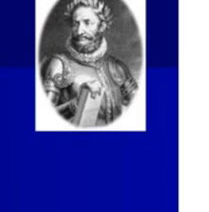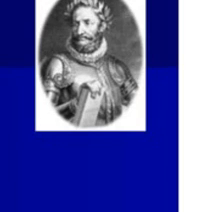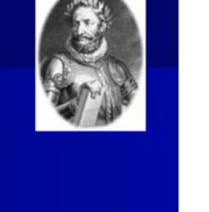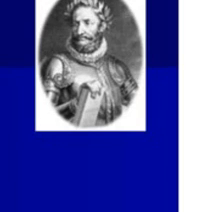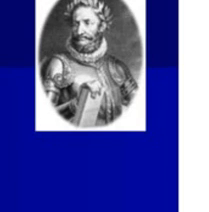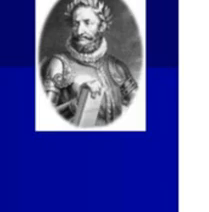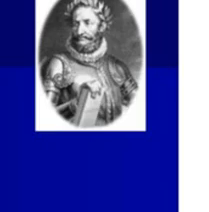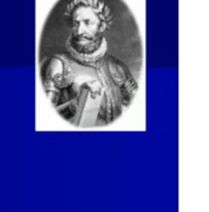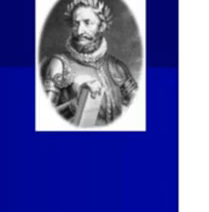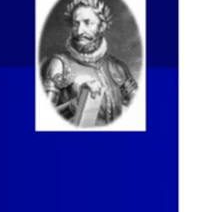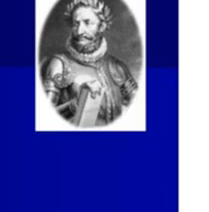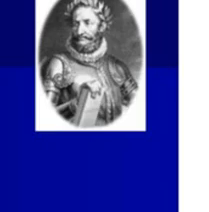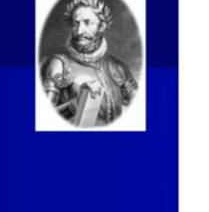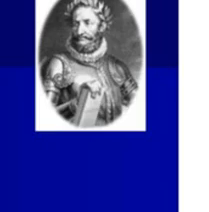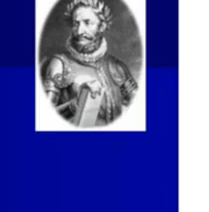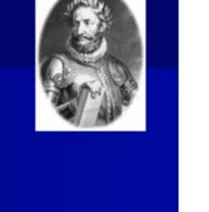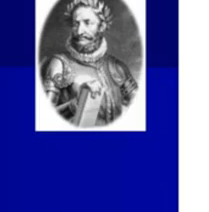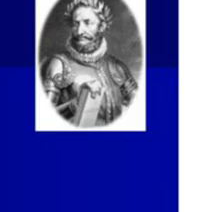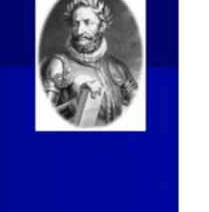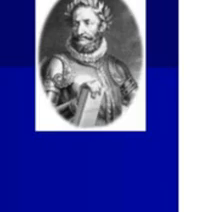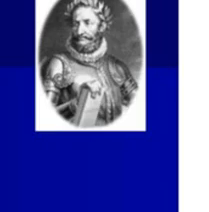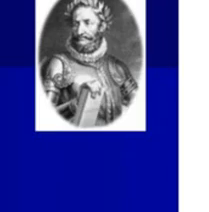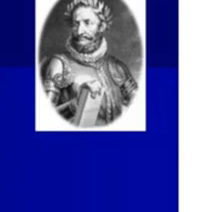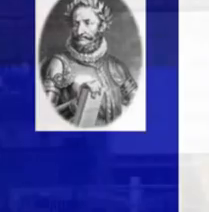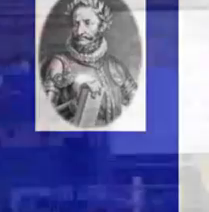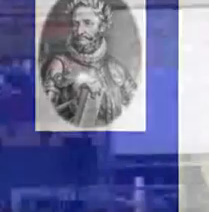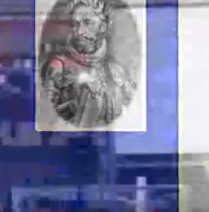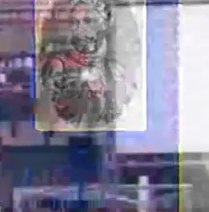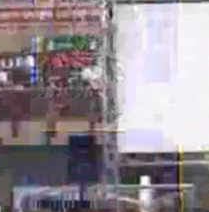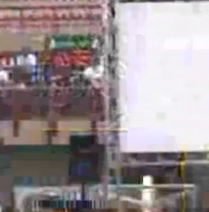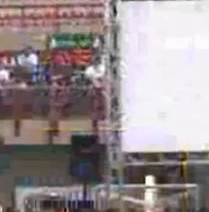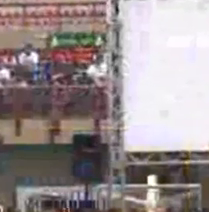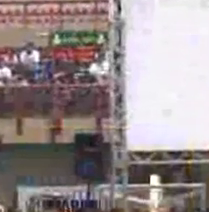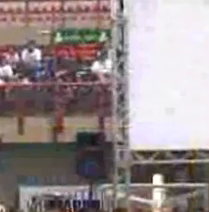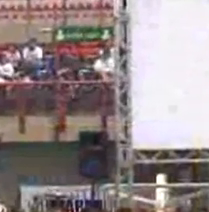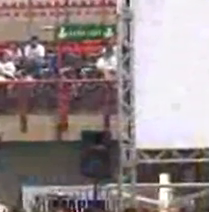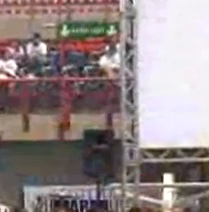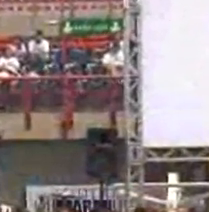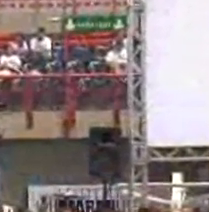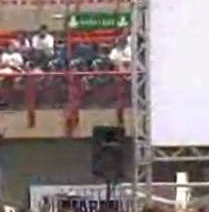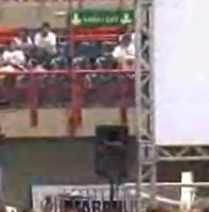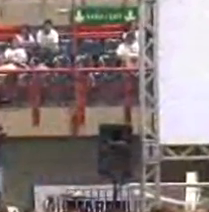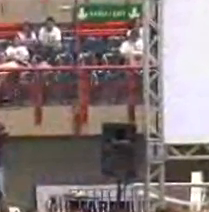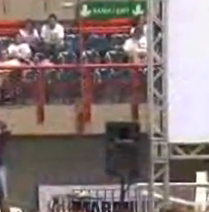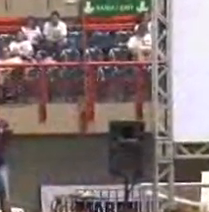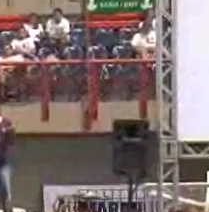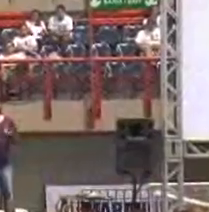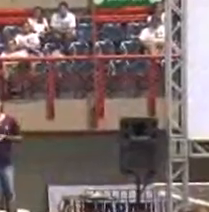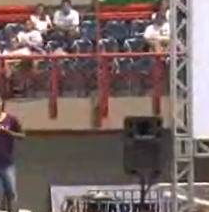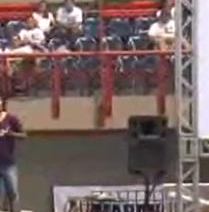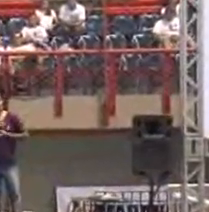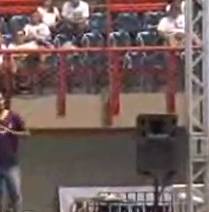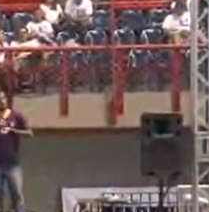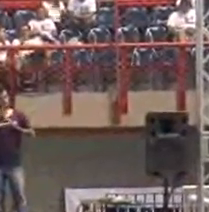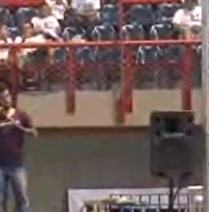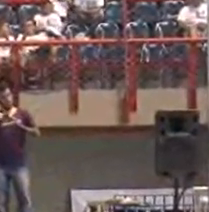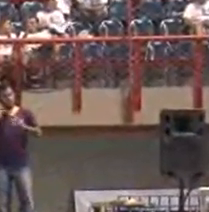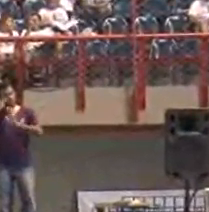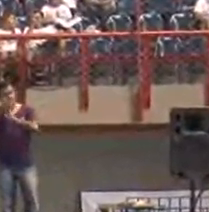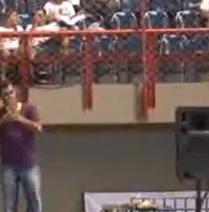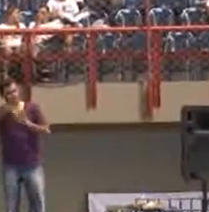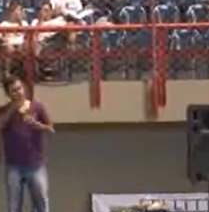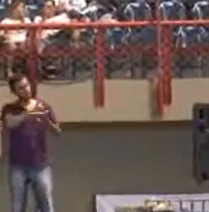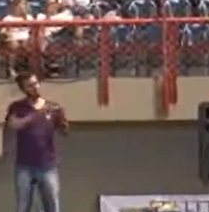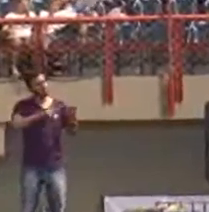que diz, ah, uma poesia do Camões. Não é poema. Poema é o texto. Poesia é